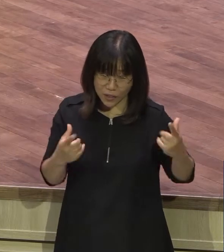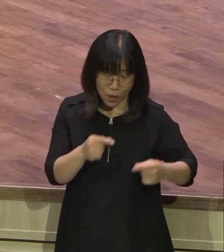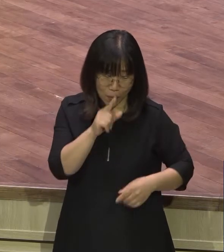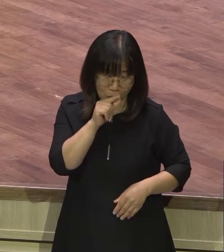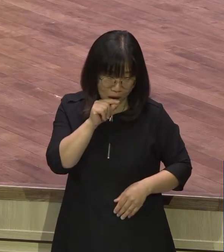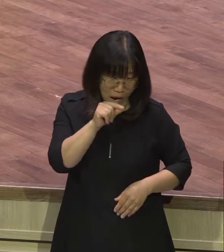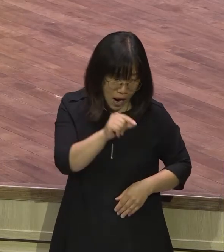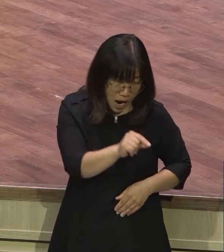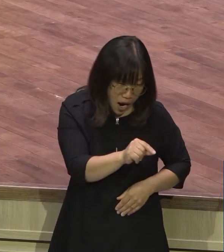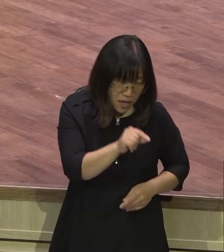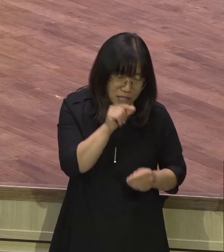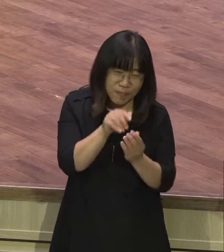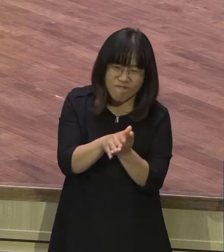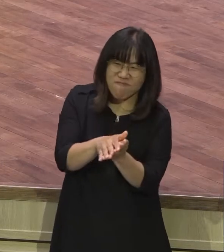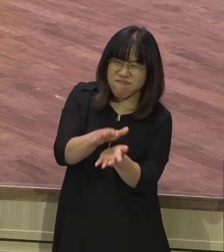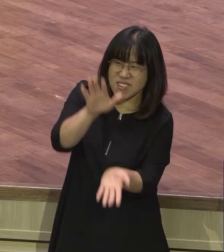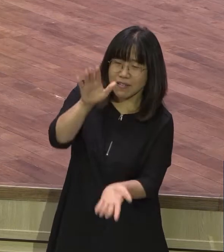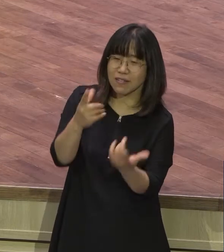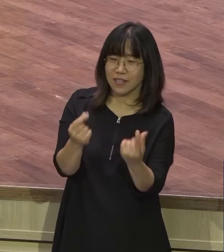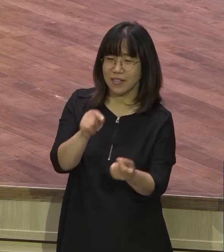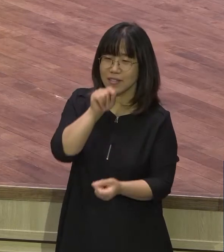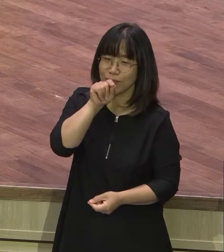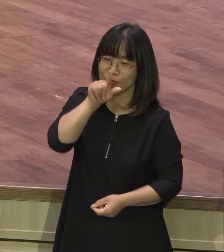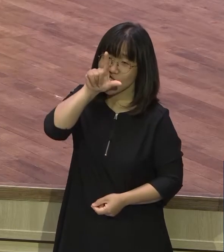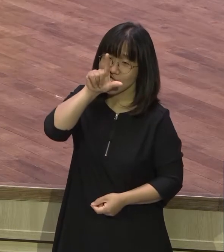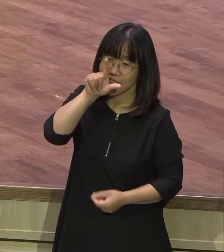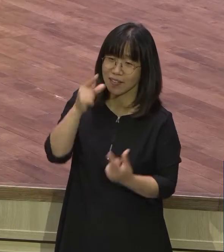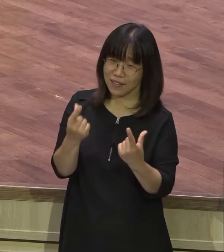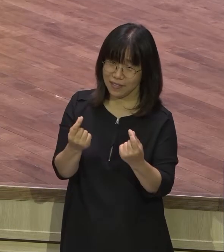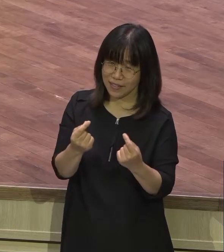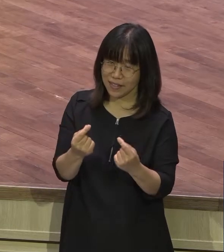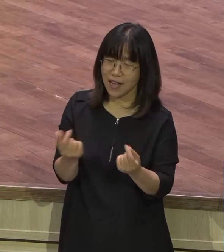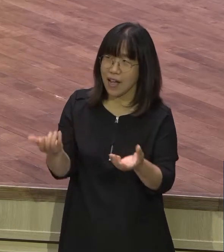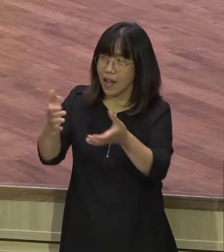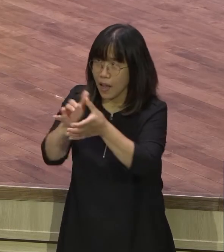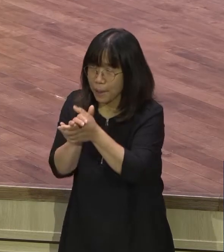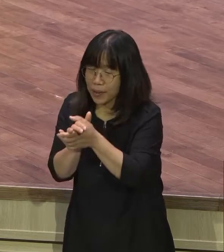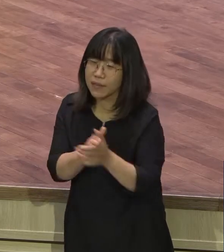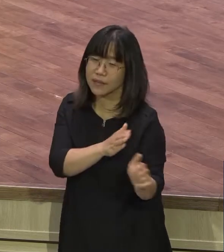쫙 벌린 그런 자세로 말씀 받으시기 바랍니다